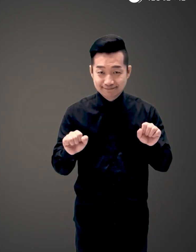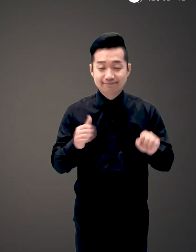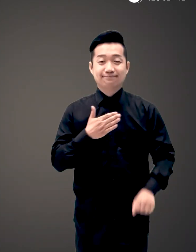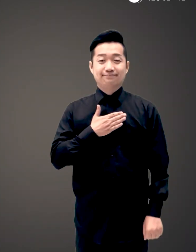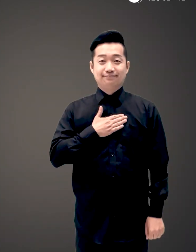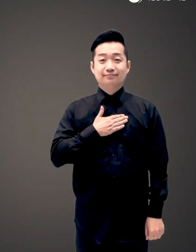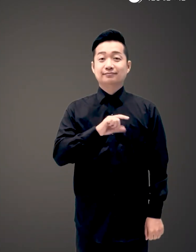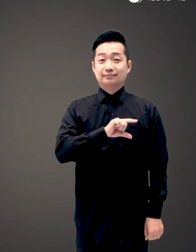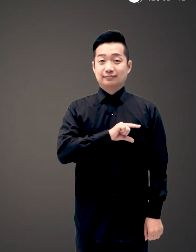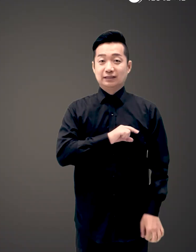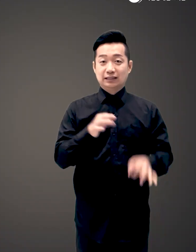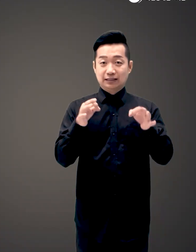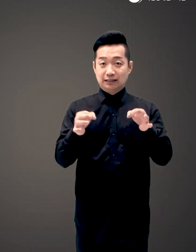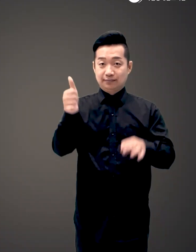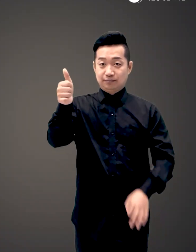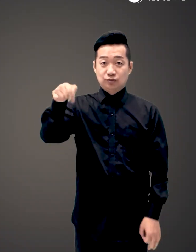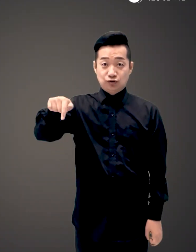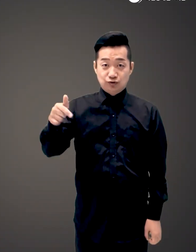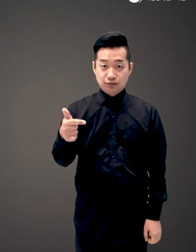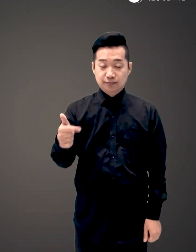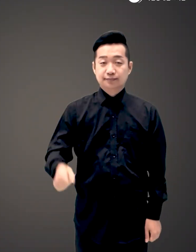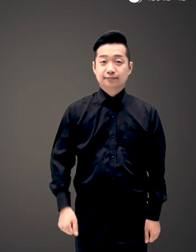안녕하세요. 저는 김훈입니다.